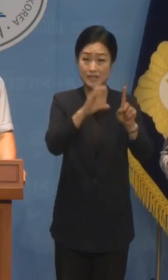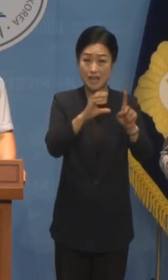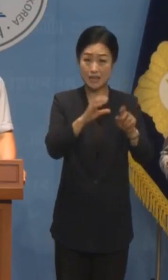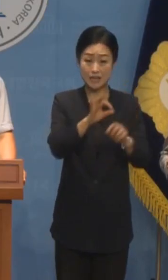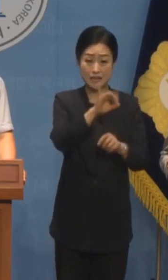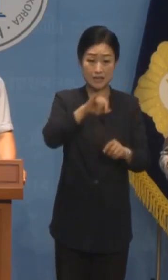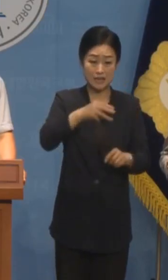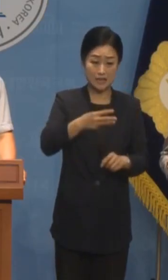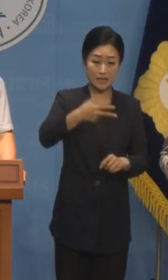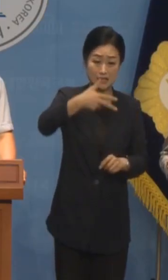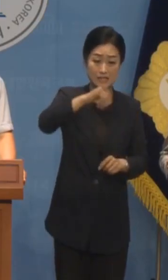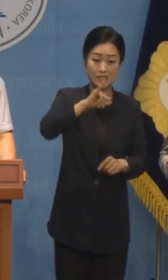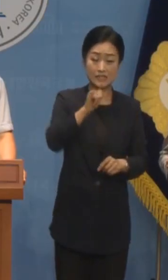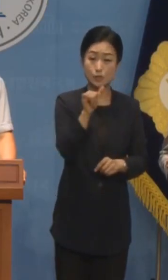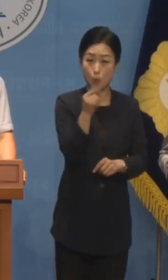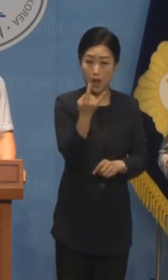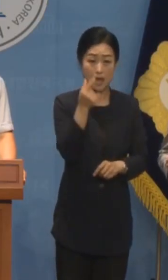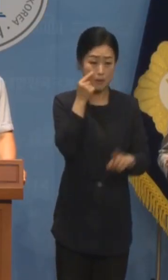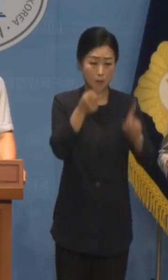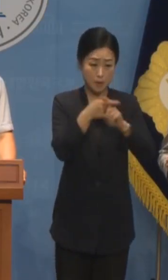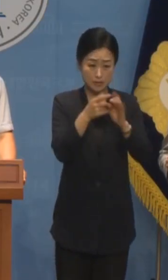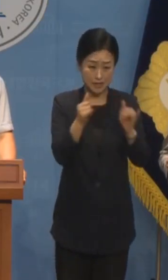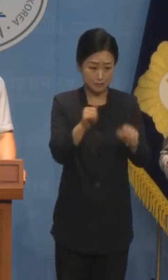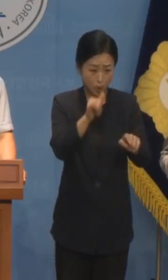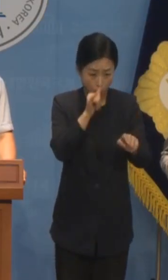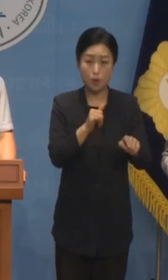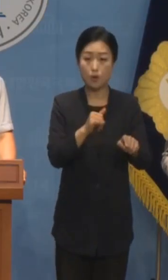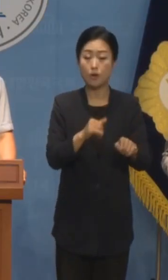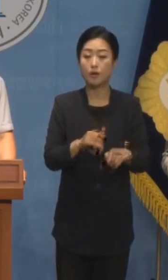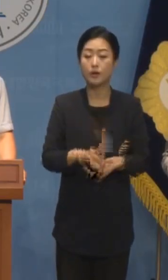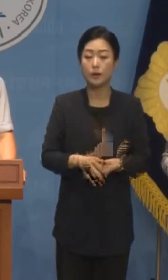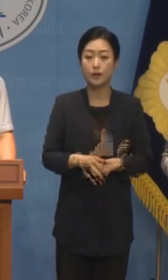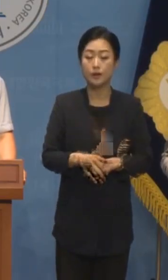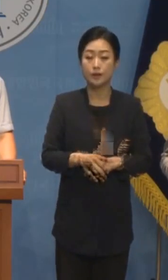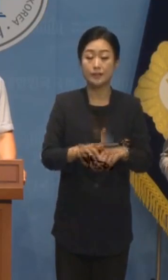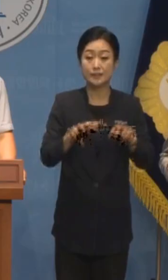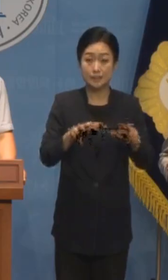일진회가 출연하였습니다. 저는 그래서 집권 여당과